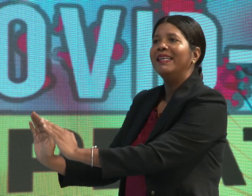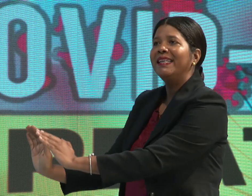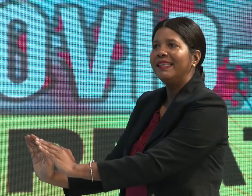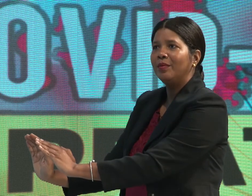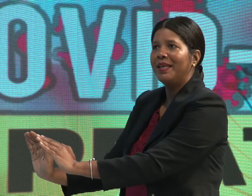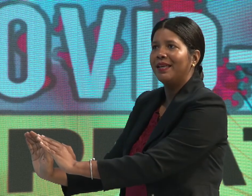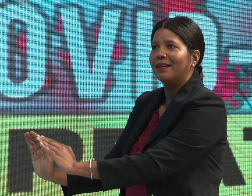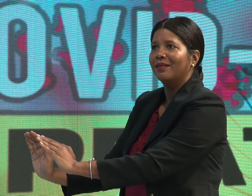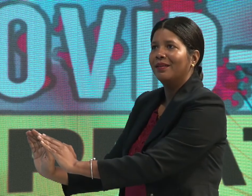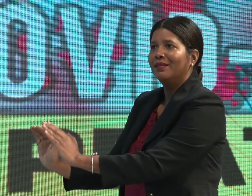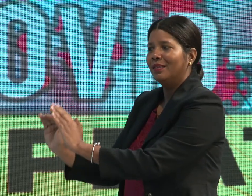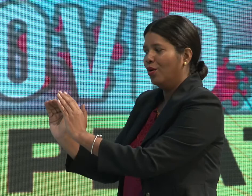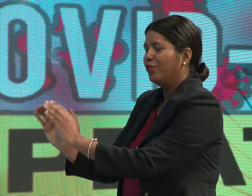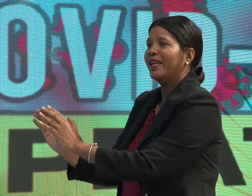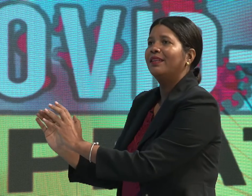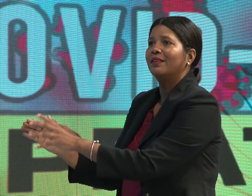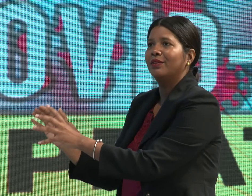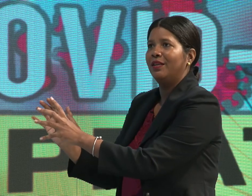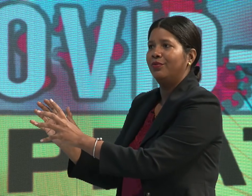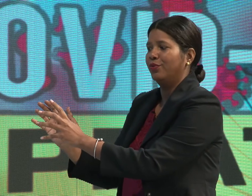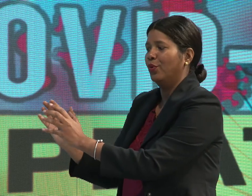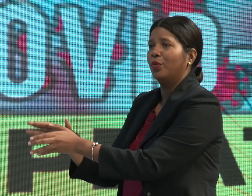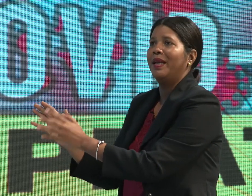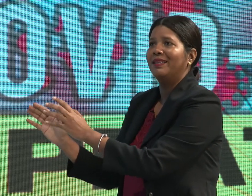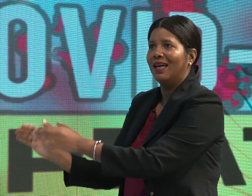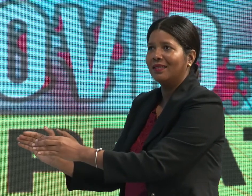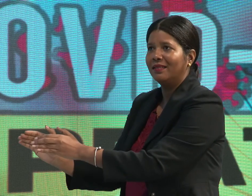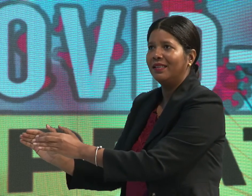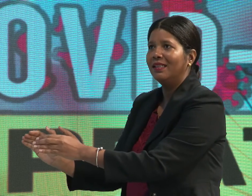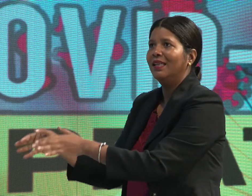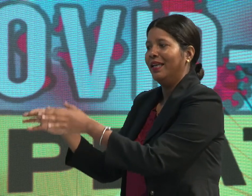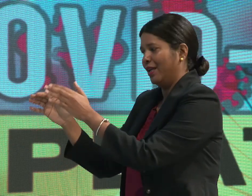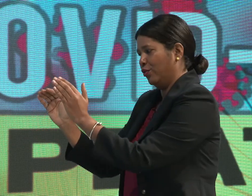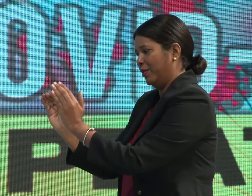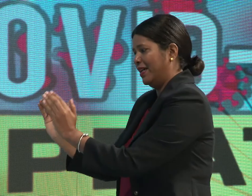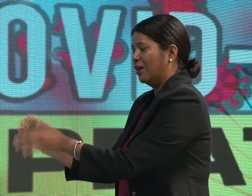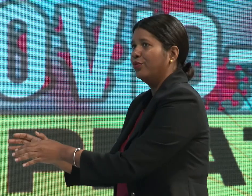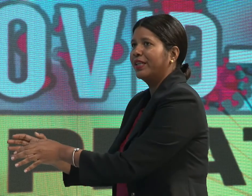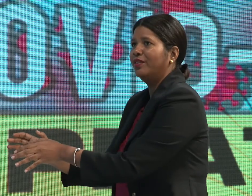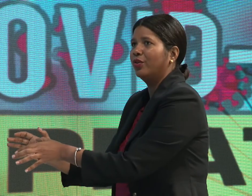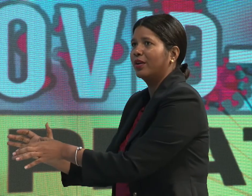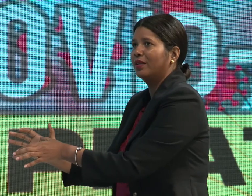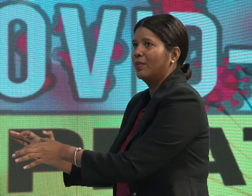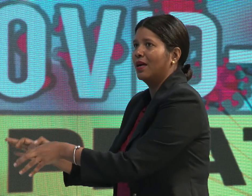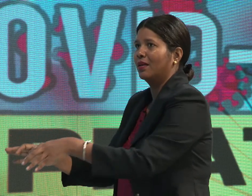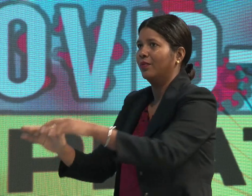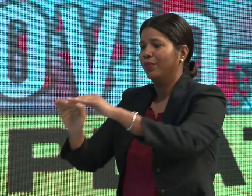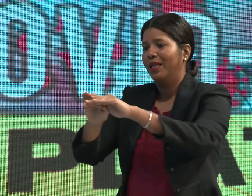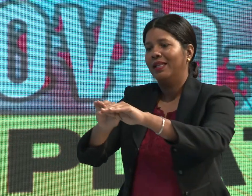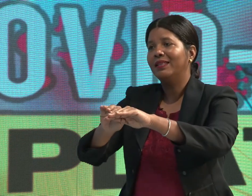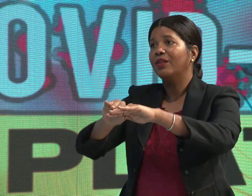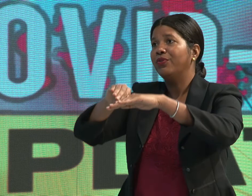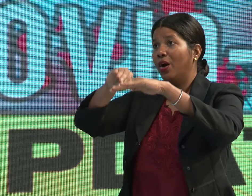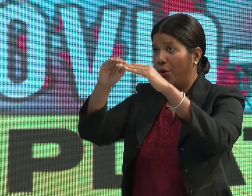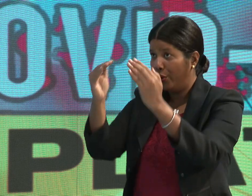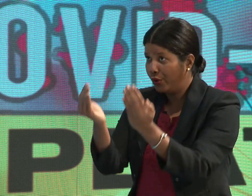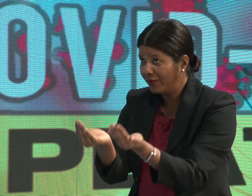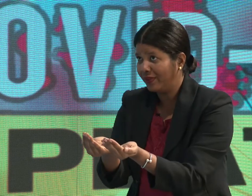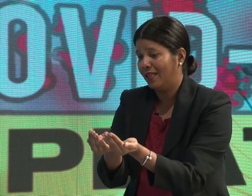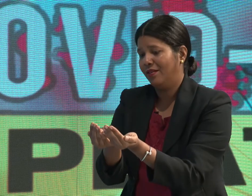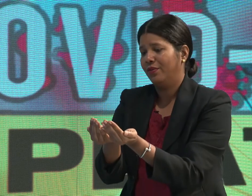kopzorgen niet meer. Ja. De overheid wordt bij daad gezet. Ik hoef me daarover geen zorgen te maken. Dat